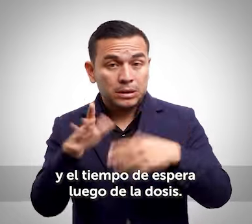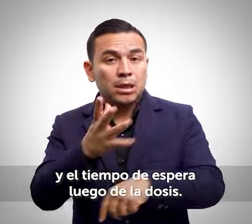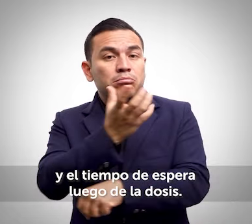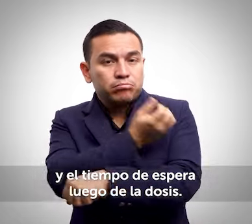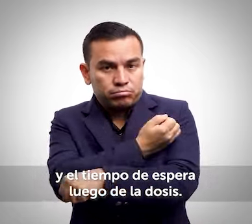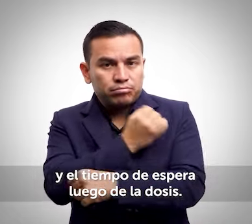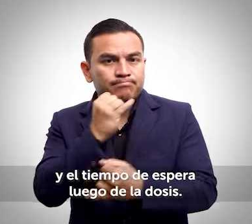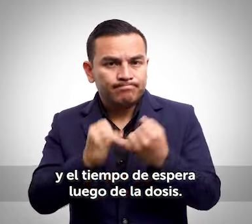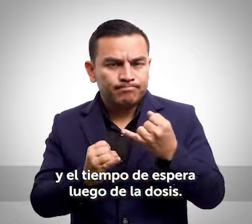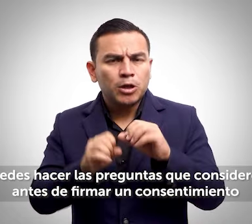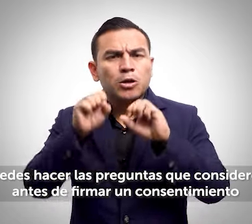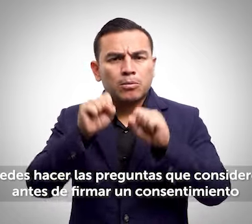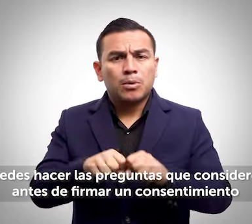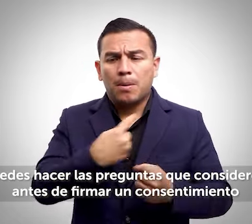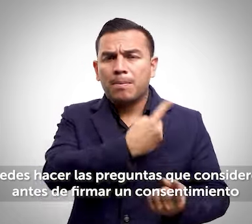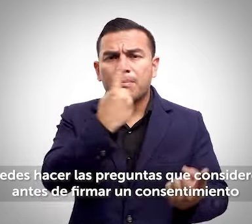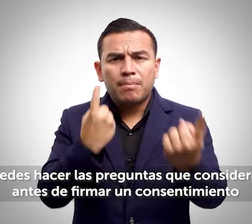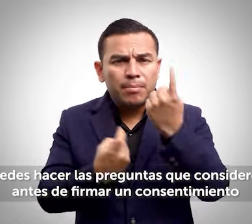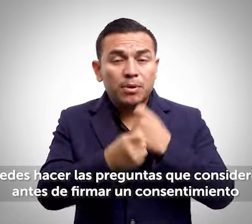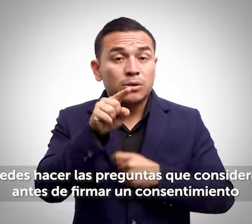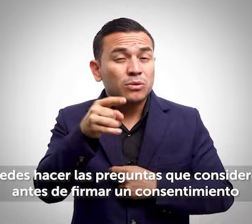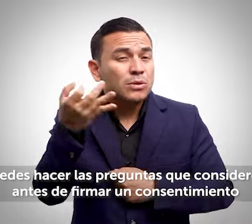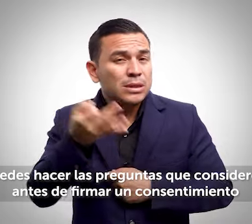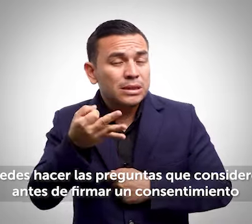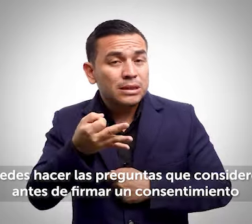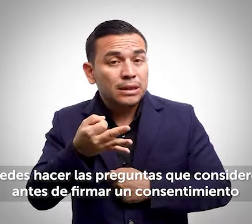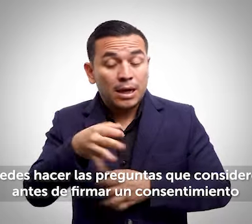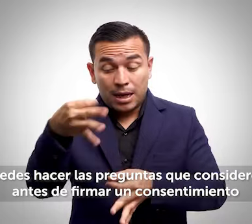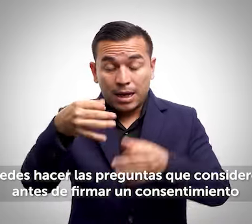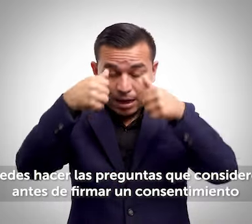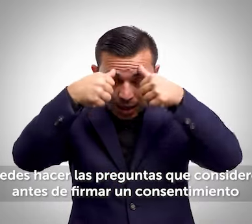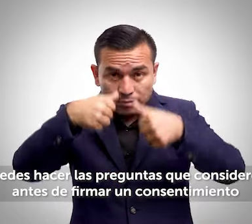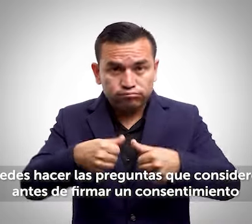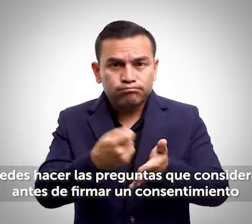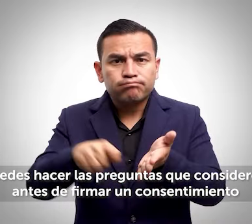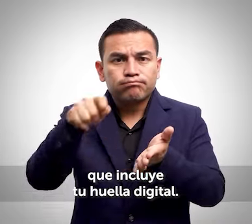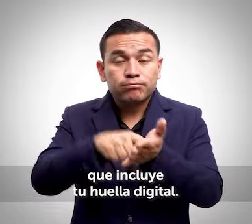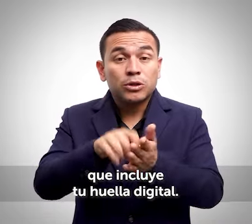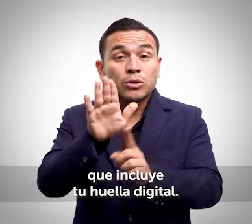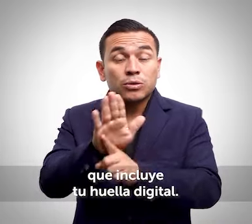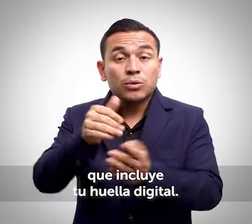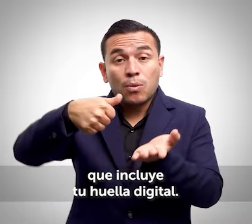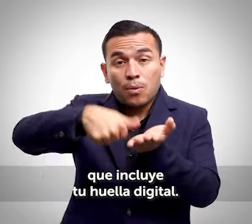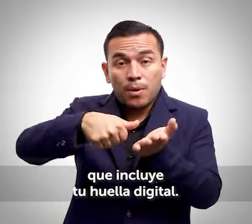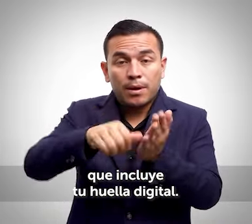espera luego de la dosis. Puedes hacer las preguntas que consideres antes de firmar un consentimiento que incluye tu huella